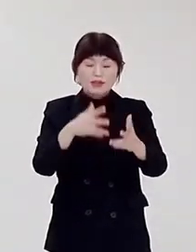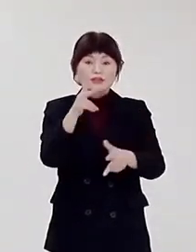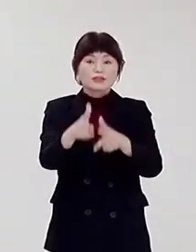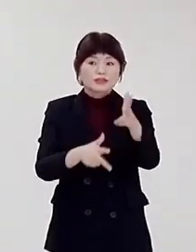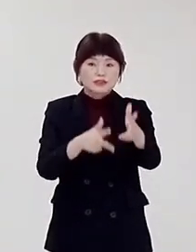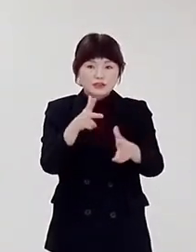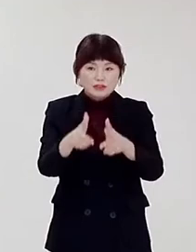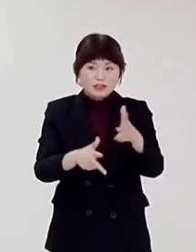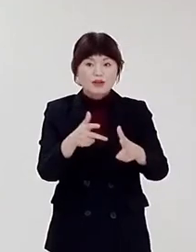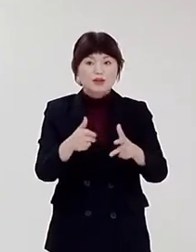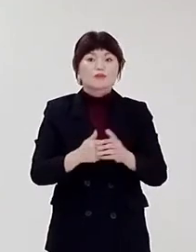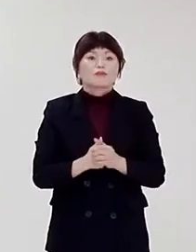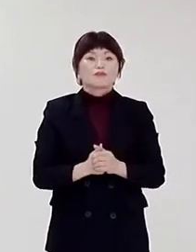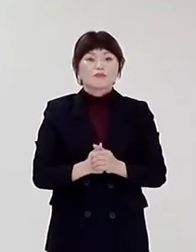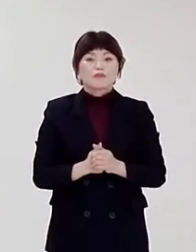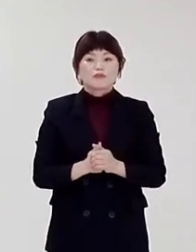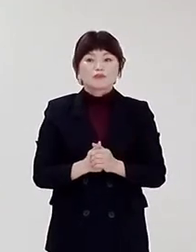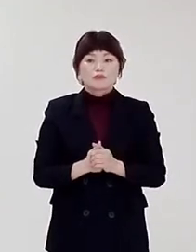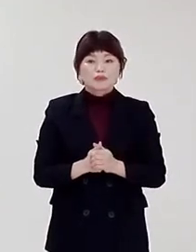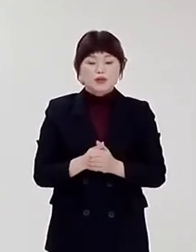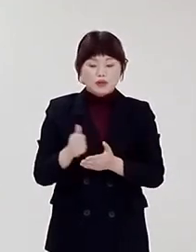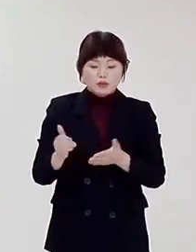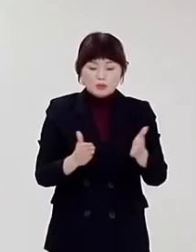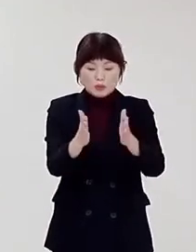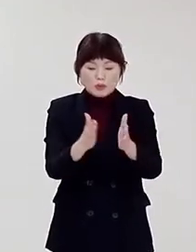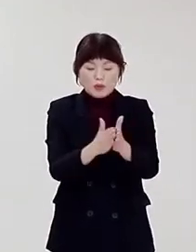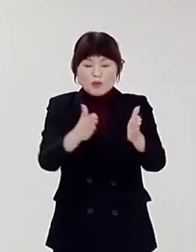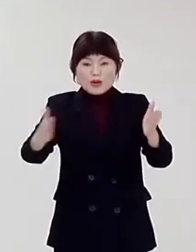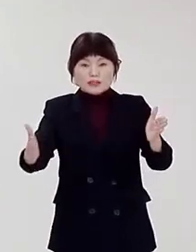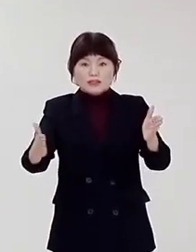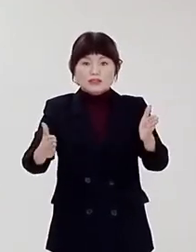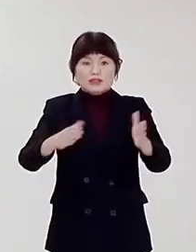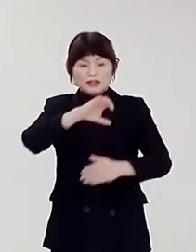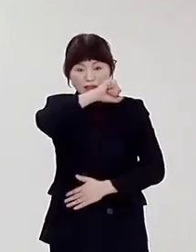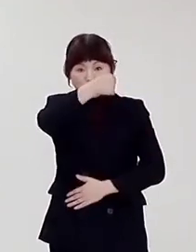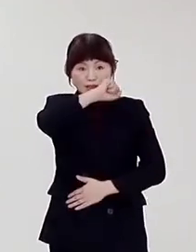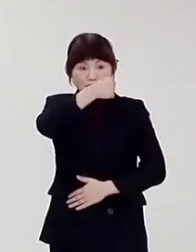양평행정복합시설 진입로 확장공사 등이 확보되었습니다.